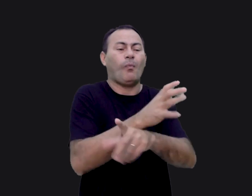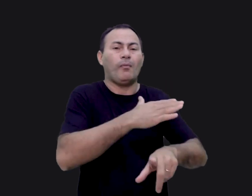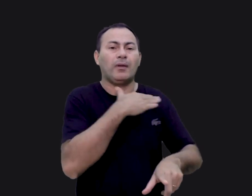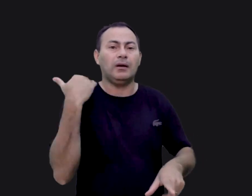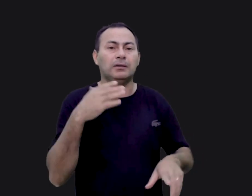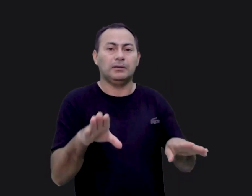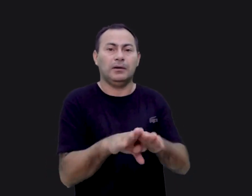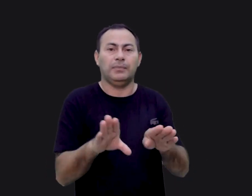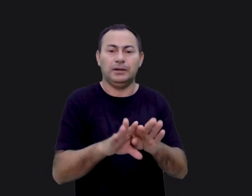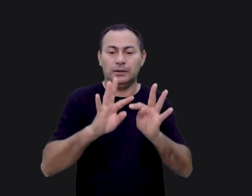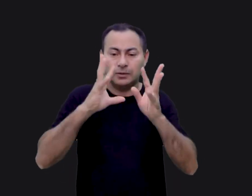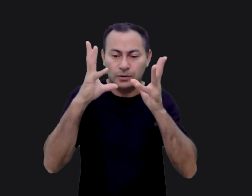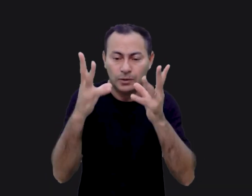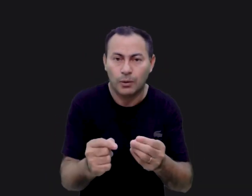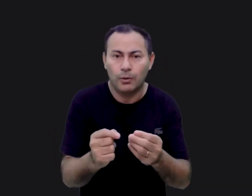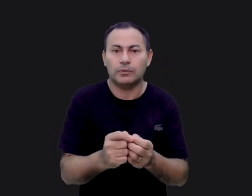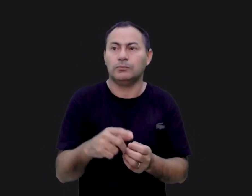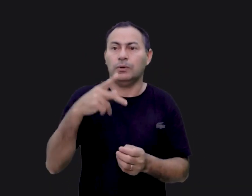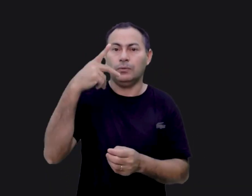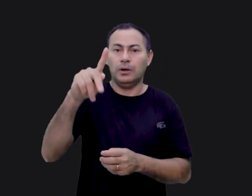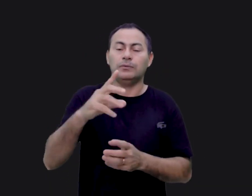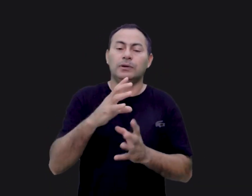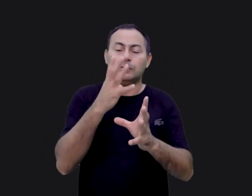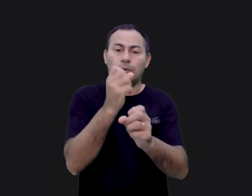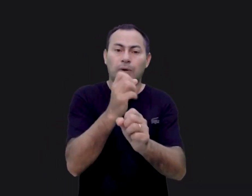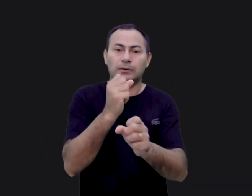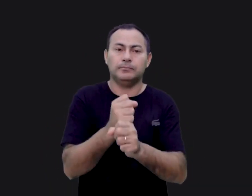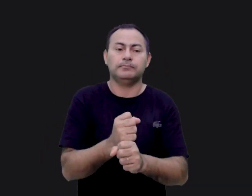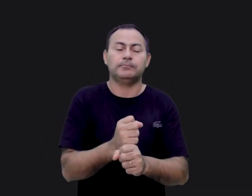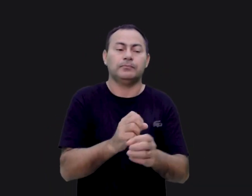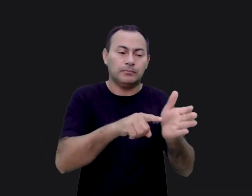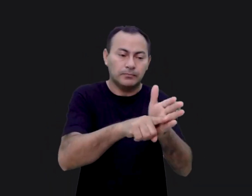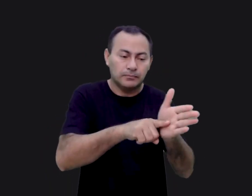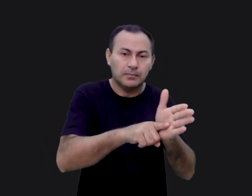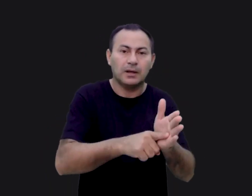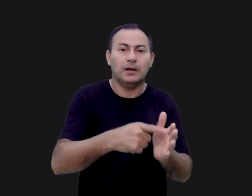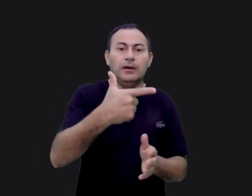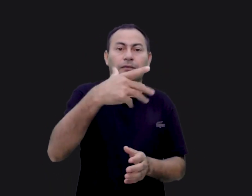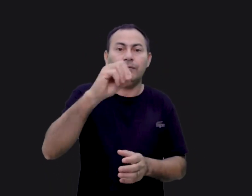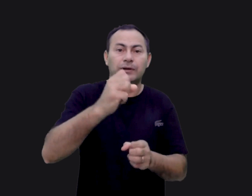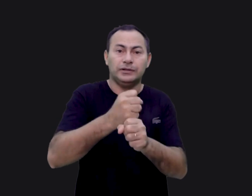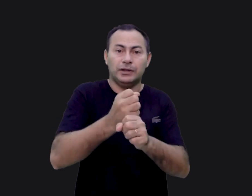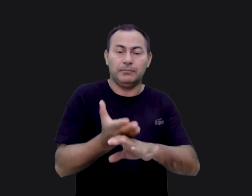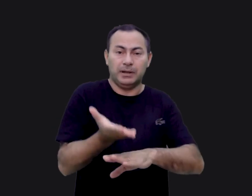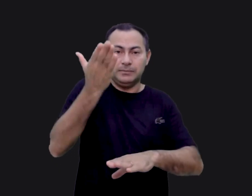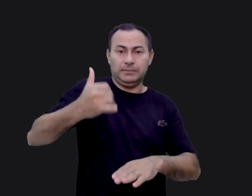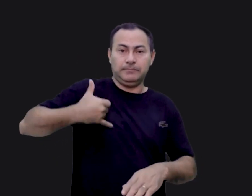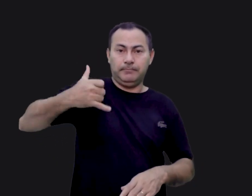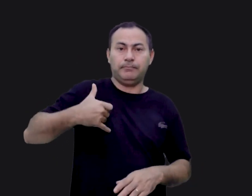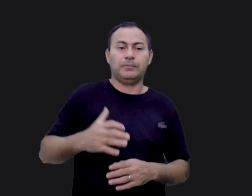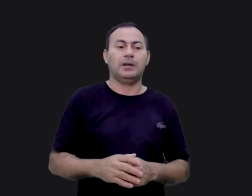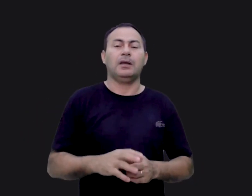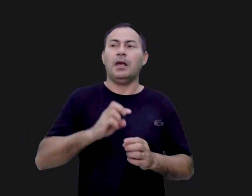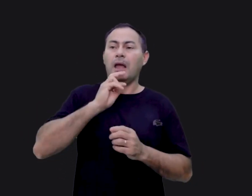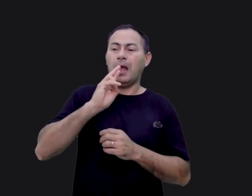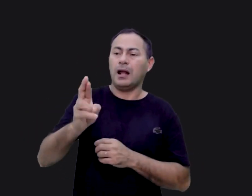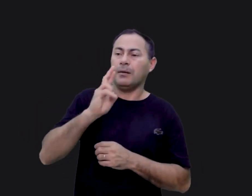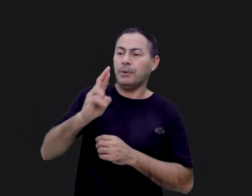vossos cadáveres, como também todos os que de vós foram contados no recenseamento de 20 anos para cima, e que